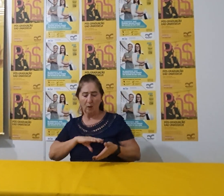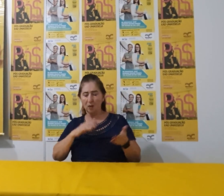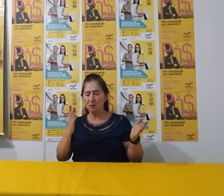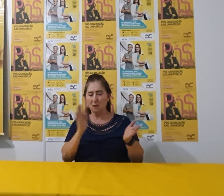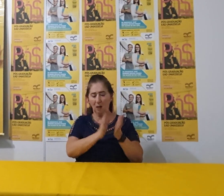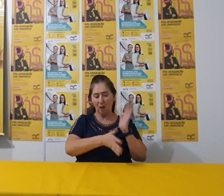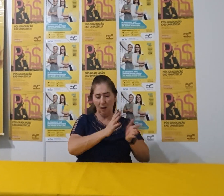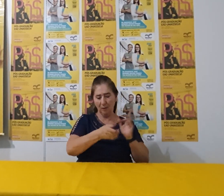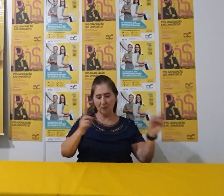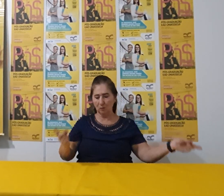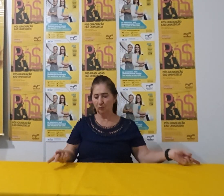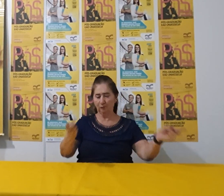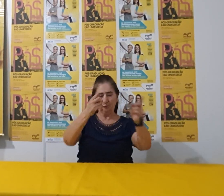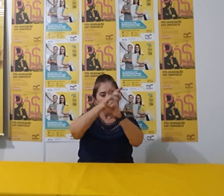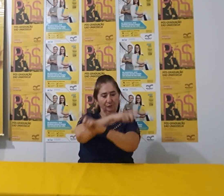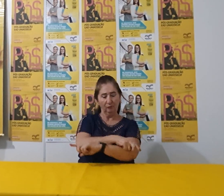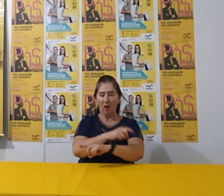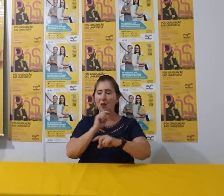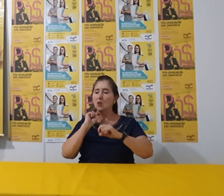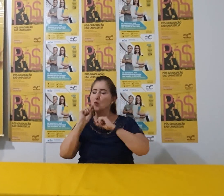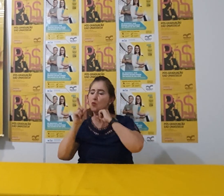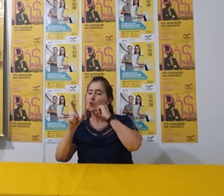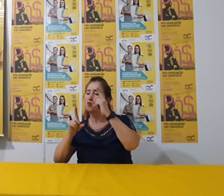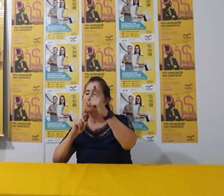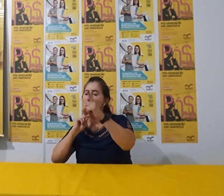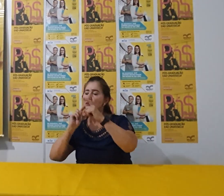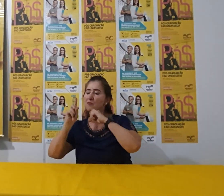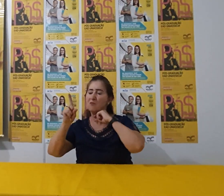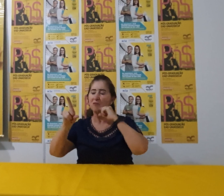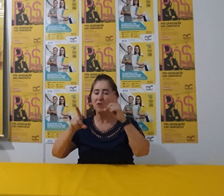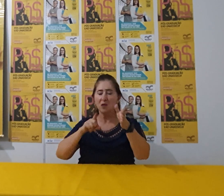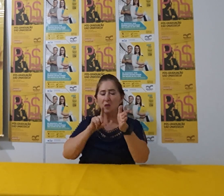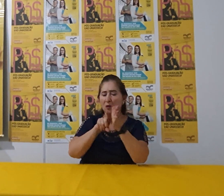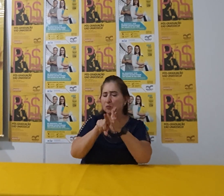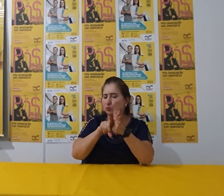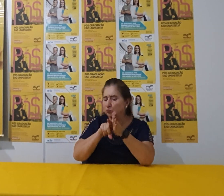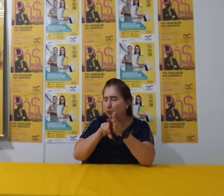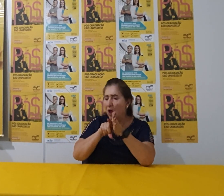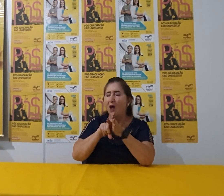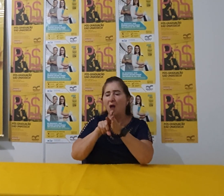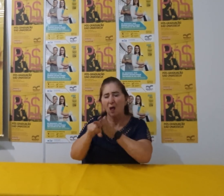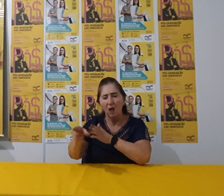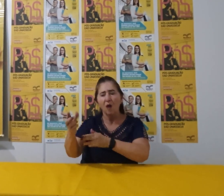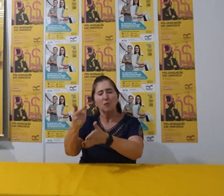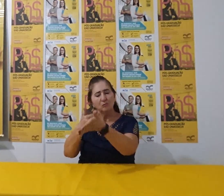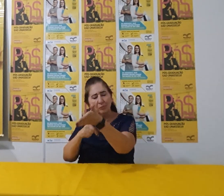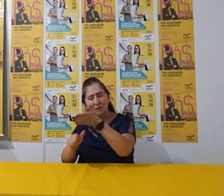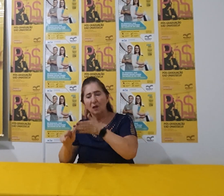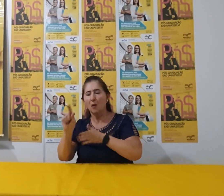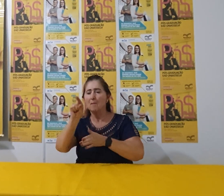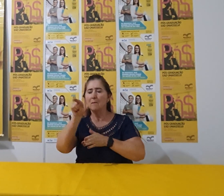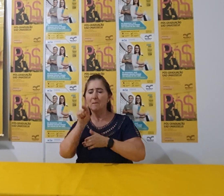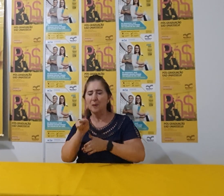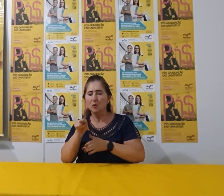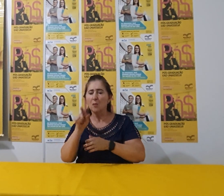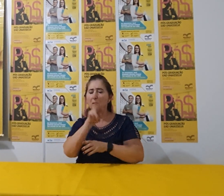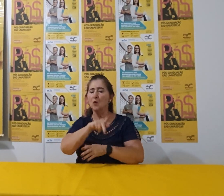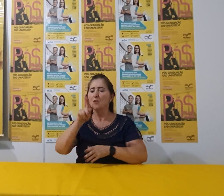de ensinar e tirar dúvidas do aluno cabe ao professor, sendo que a inclusão do aluno surdo não se